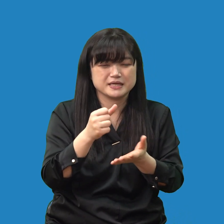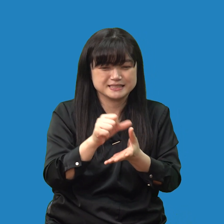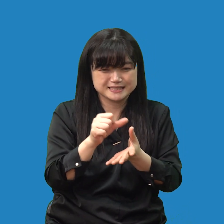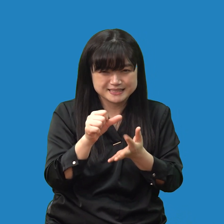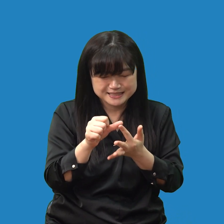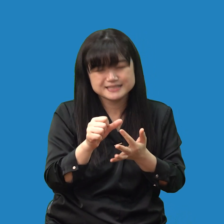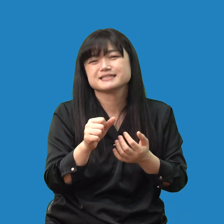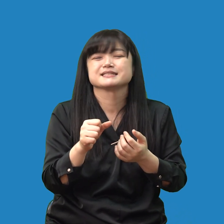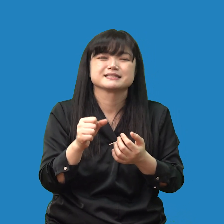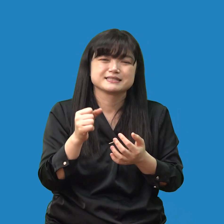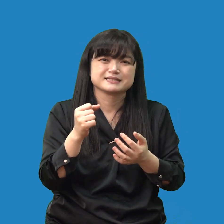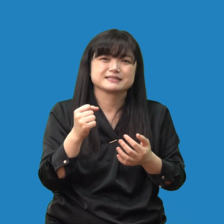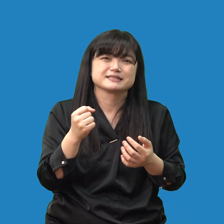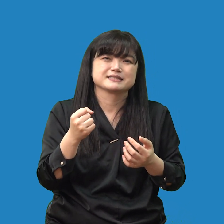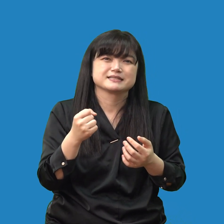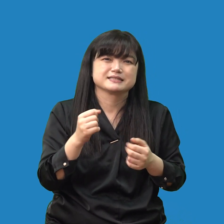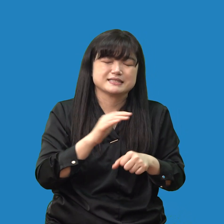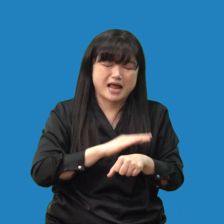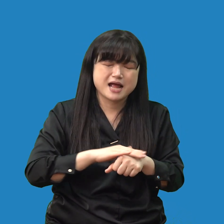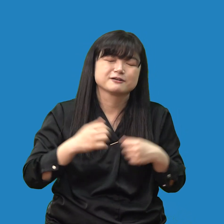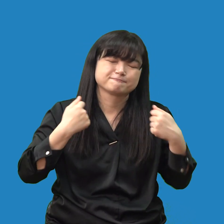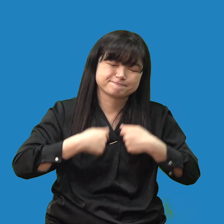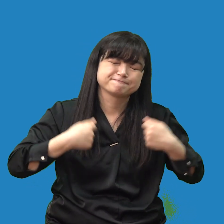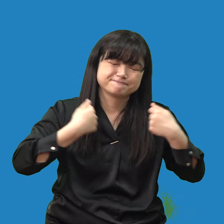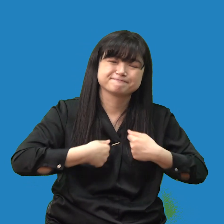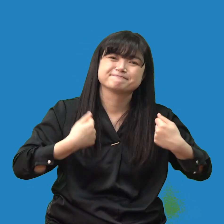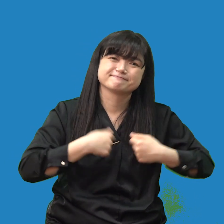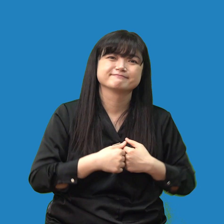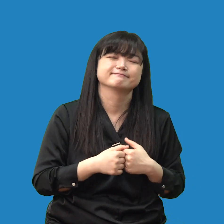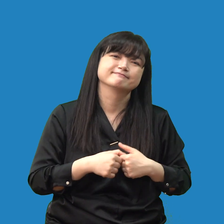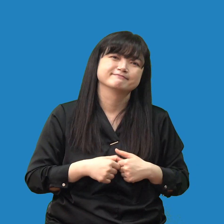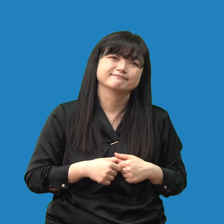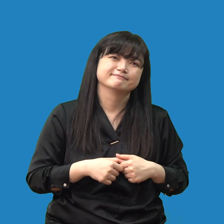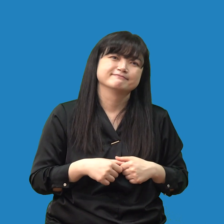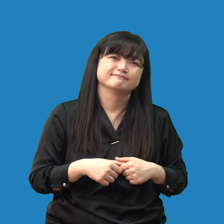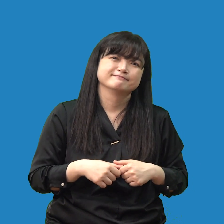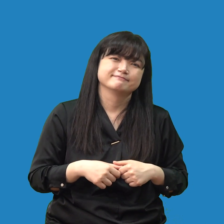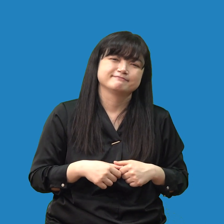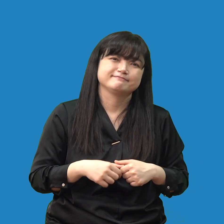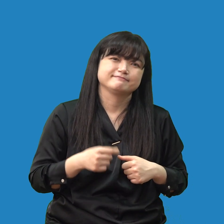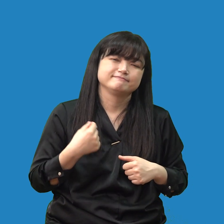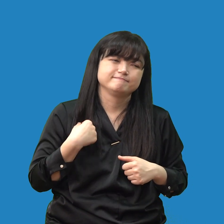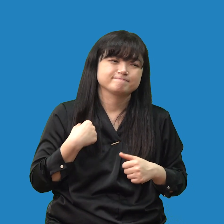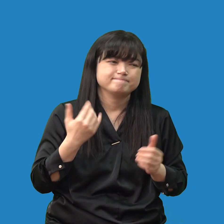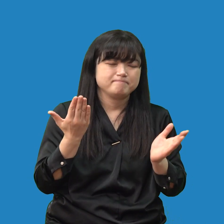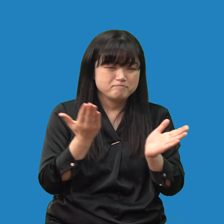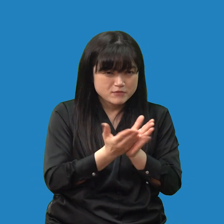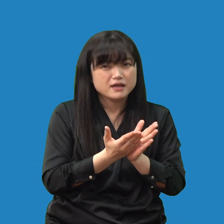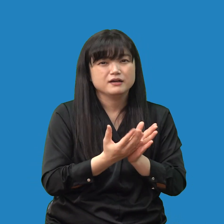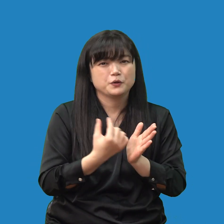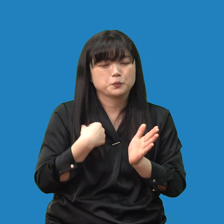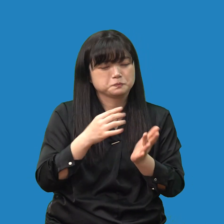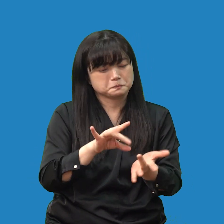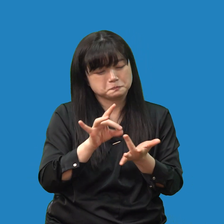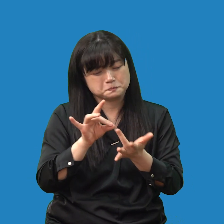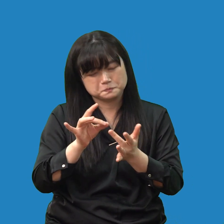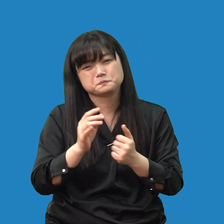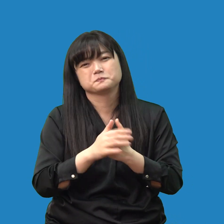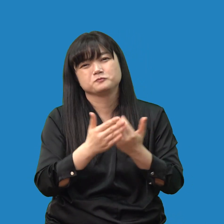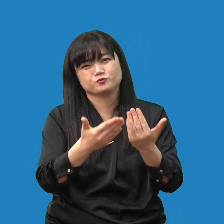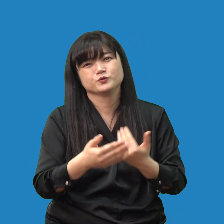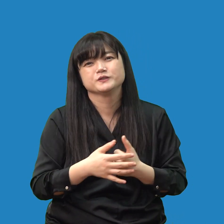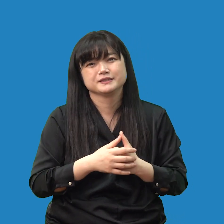송영이와 제가 잘 입고 다녔습니다. 저희 집사람이 제한테 맞는 옷 사이즈는 잘